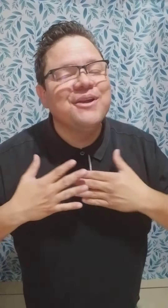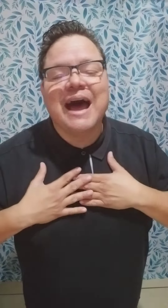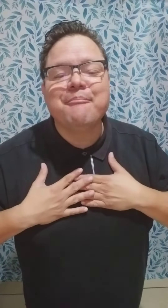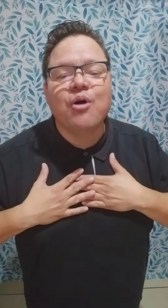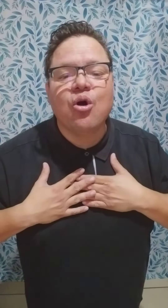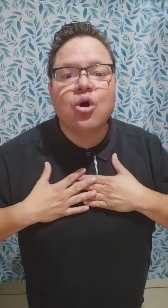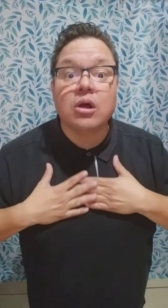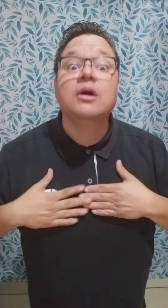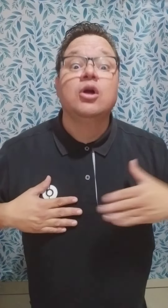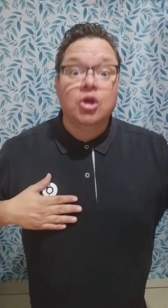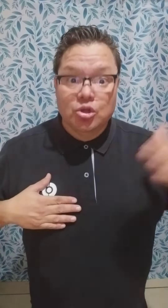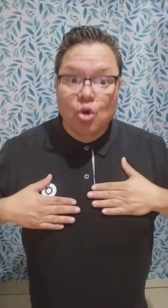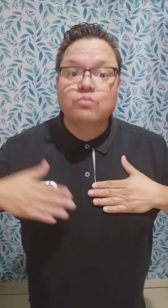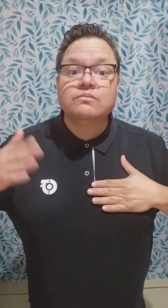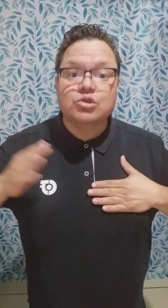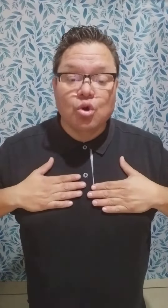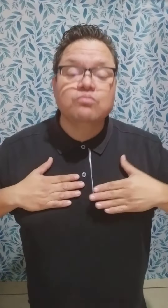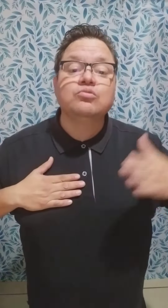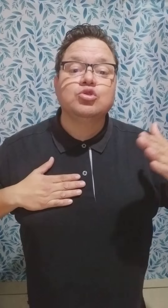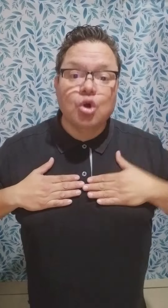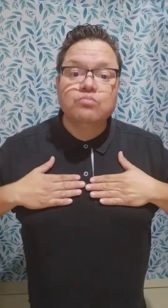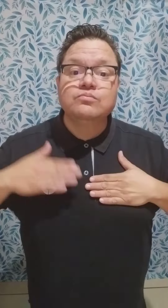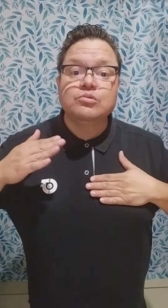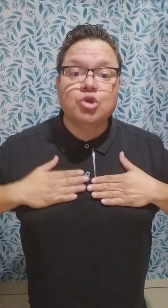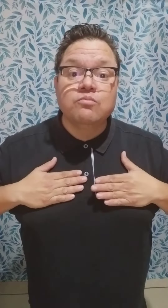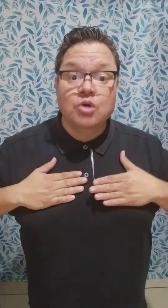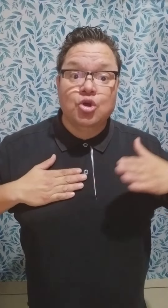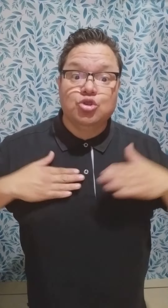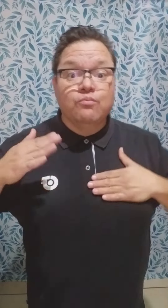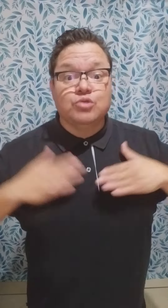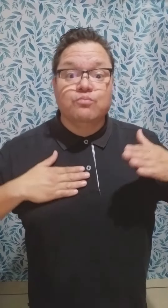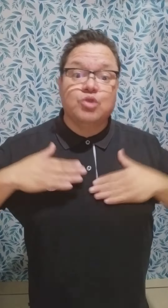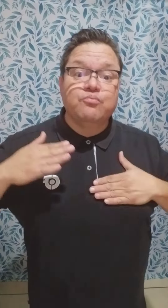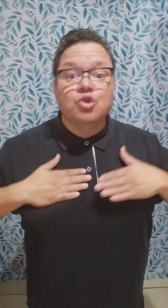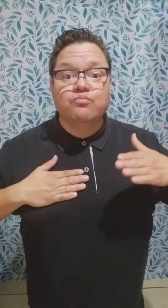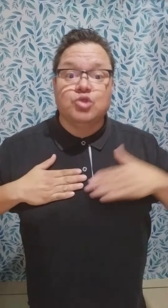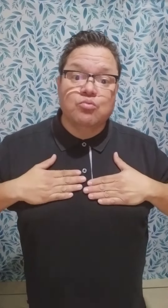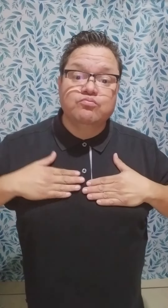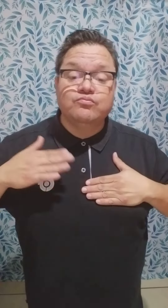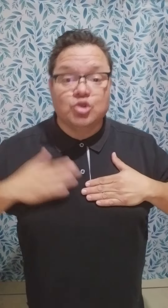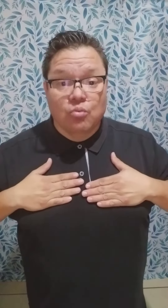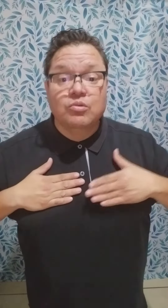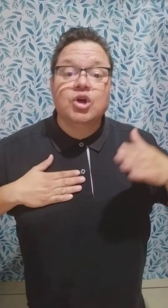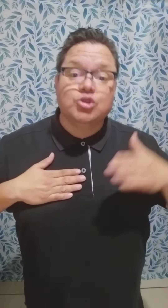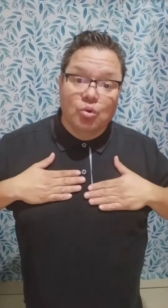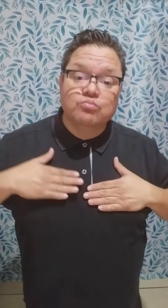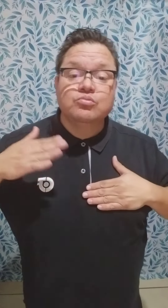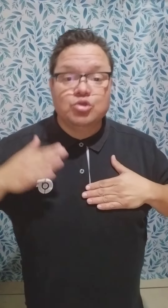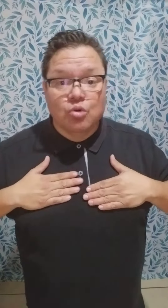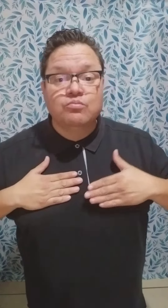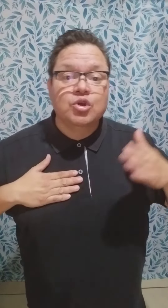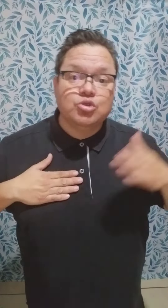amor ton ton ton ton ton ton ton ton ton ton ton ton ton